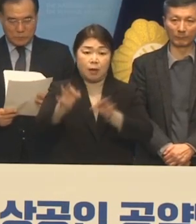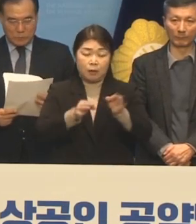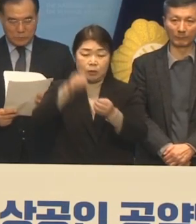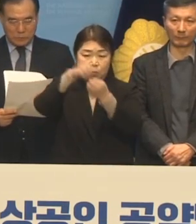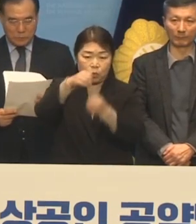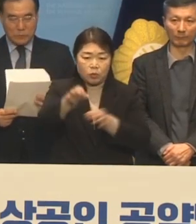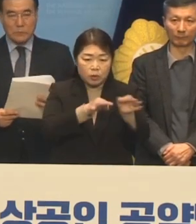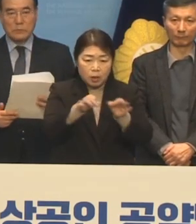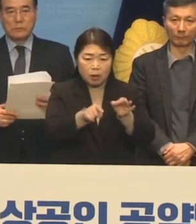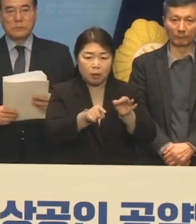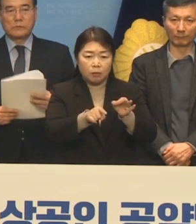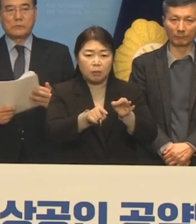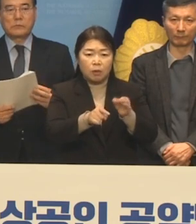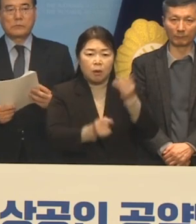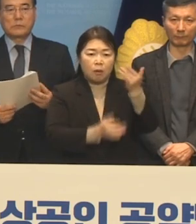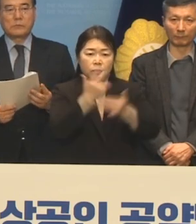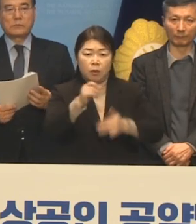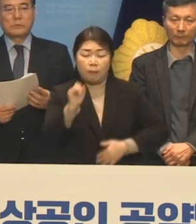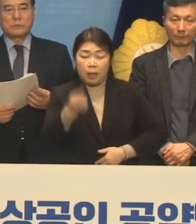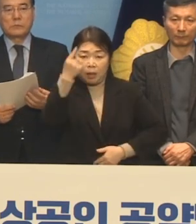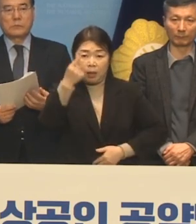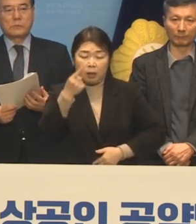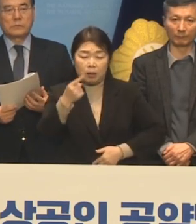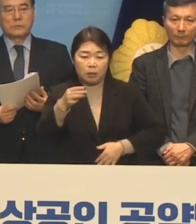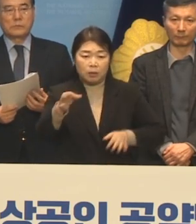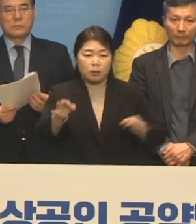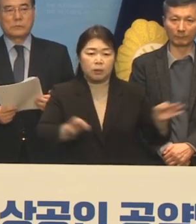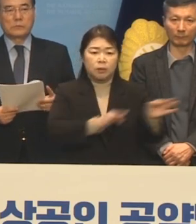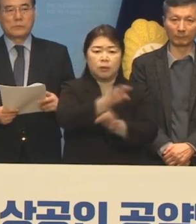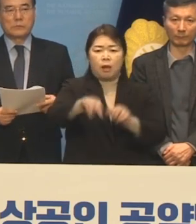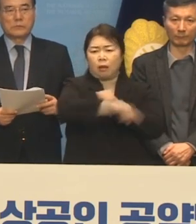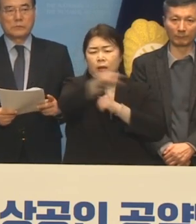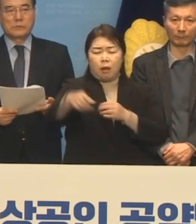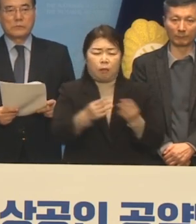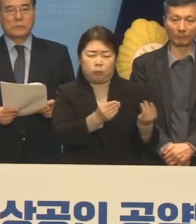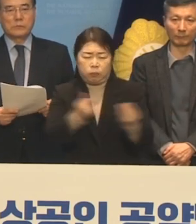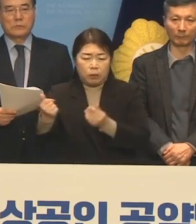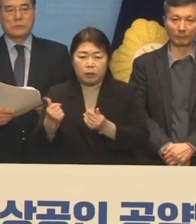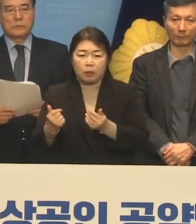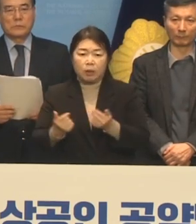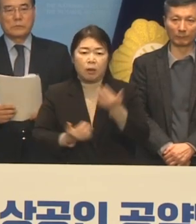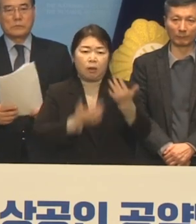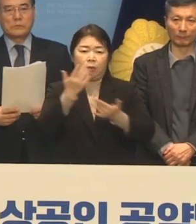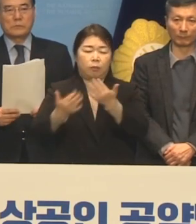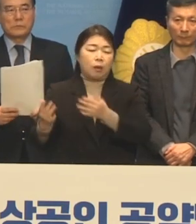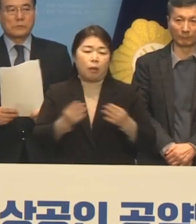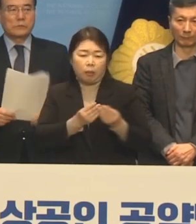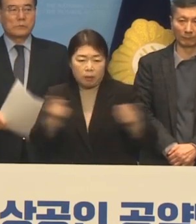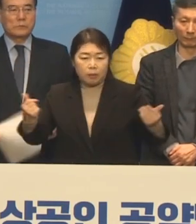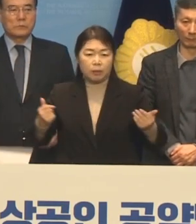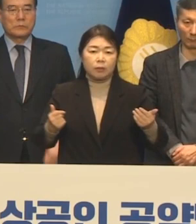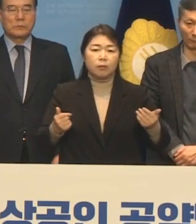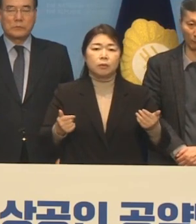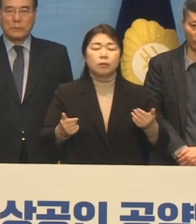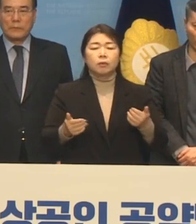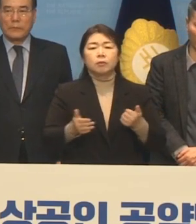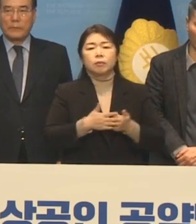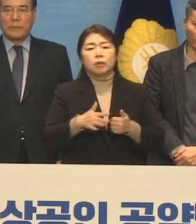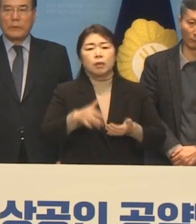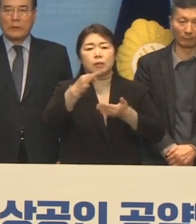전통시장과 상점과의 큰 불이 발생하면 소상공인 자영업자들은 한순간에 삶의 터전과 재산을 잃게